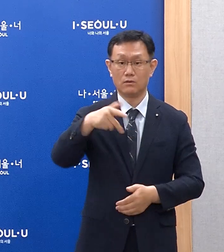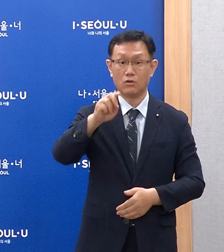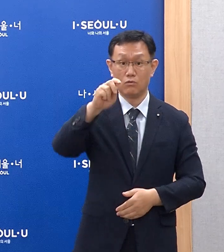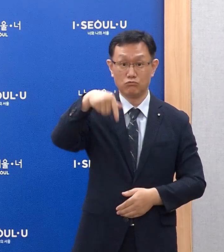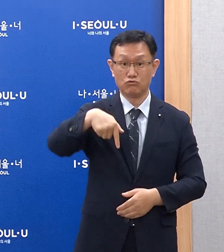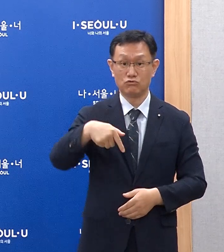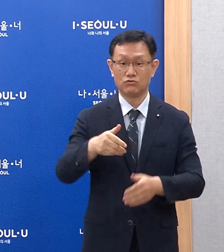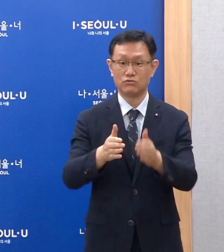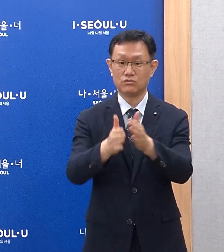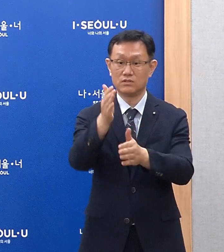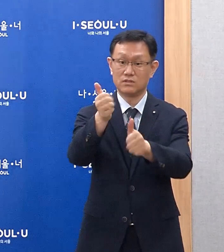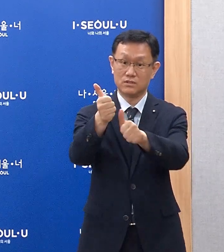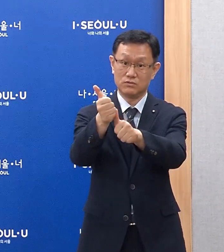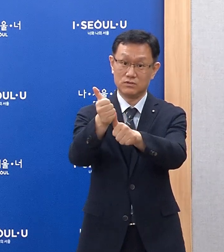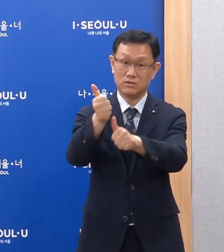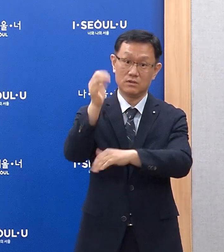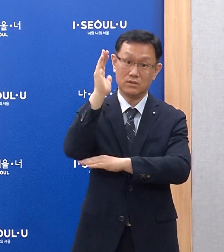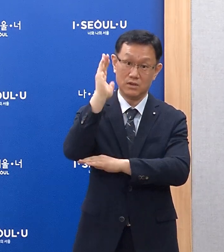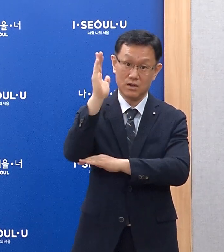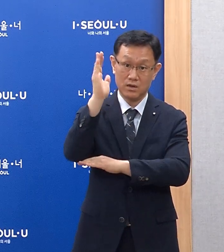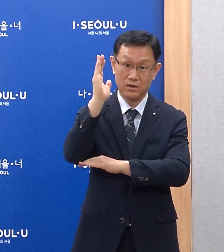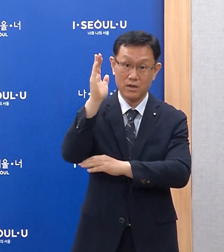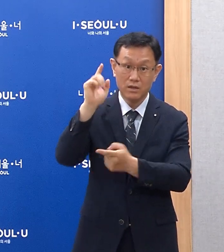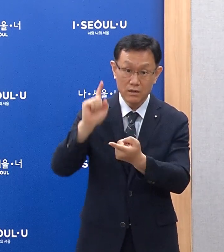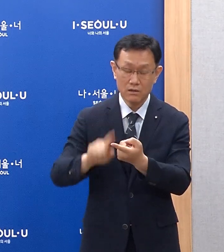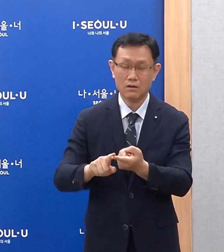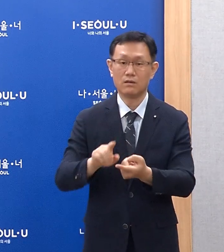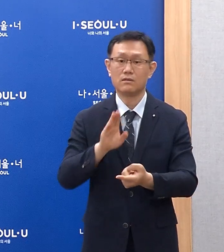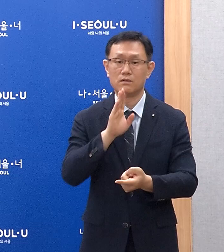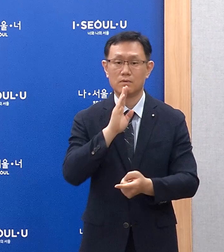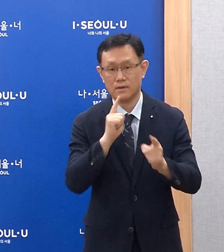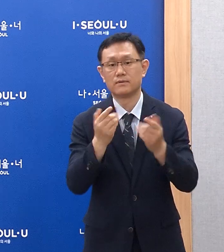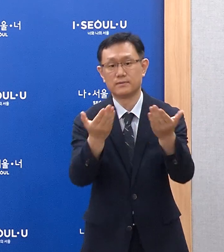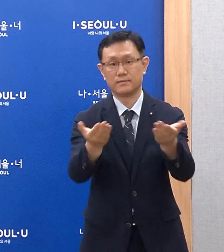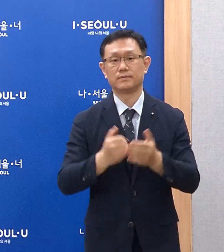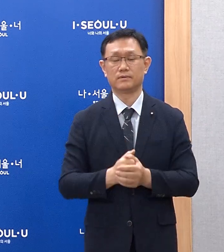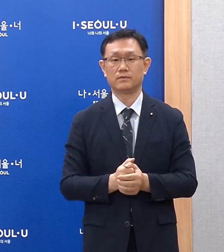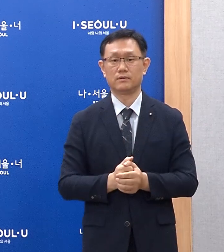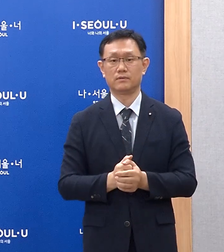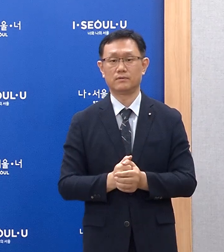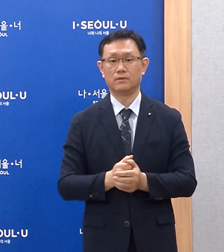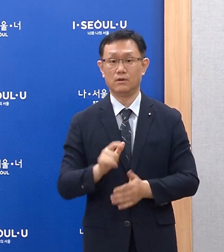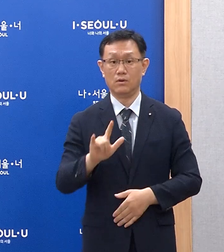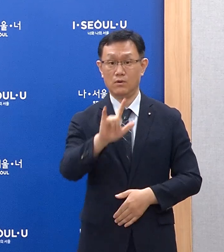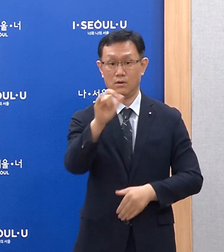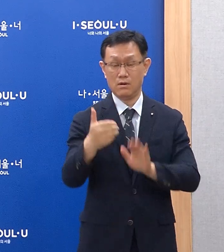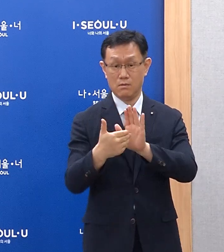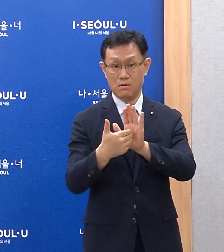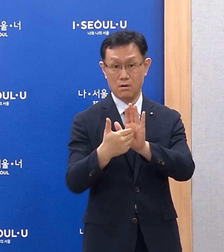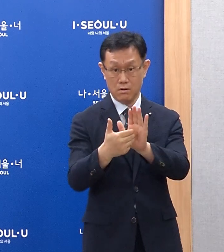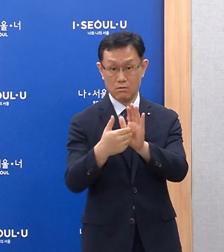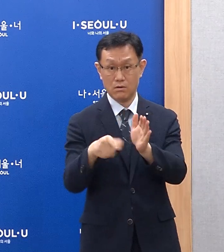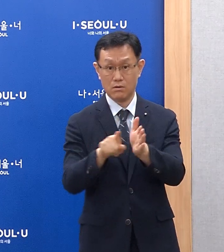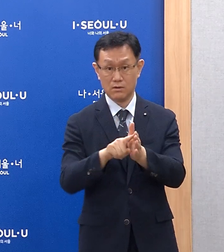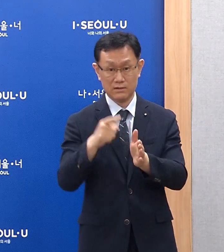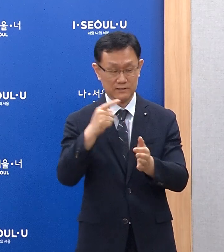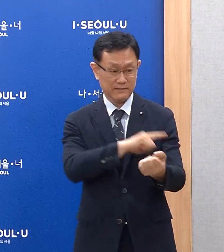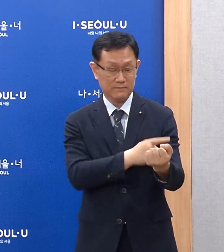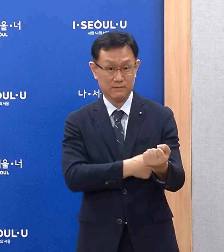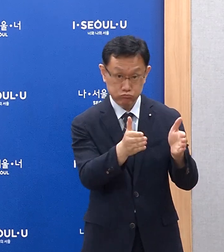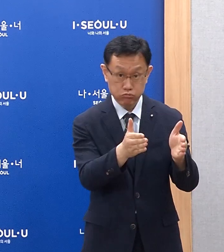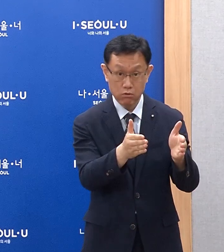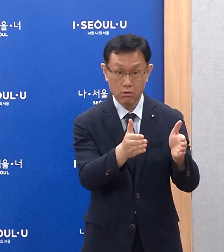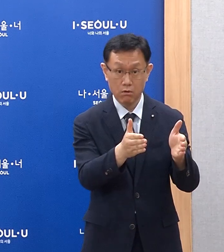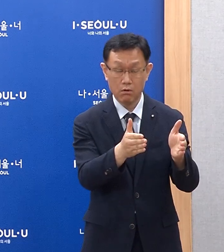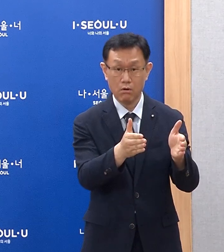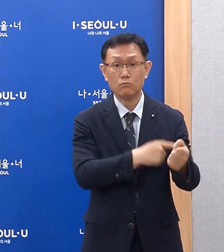발언에 대해서도 이 자리를 빌어 사과 말씀 올리겠습니다. 코로나19 방역에 총력을 기울여도 모자라는 위기